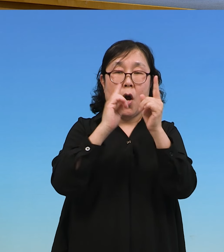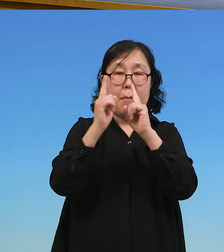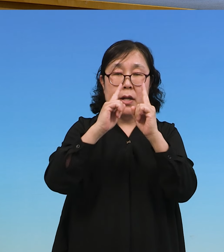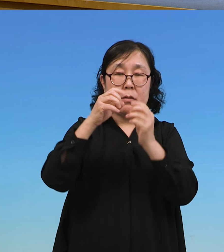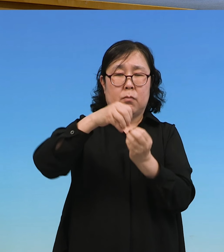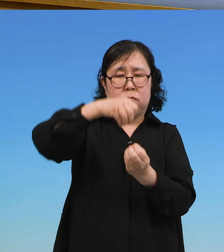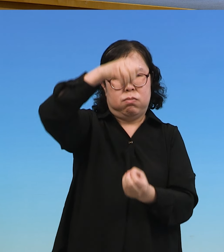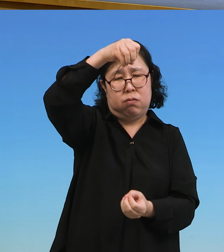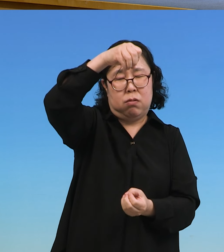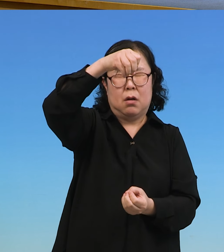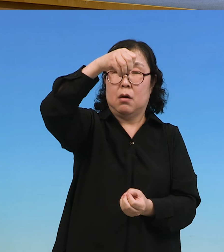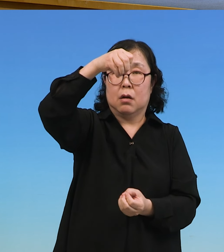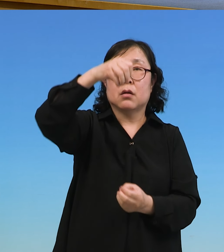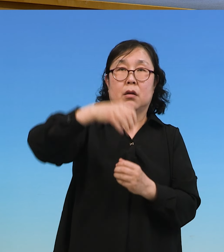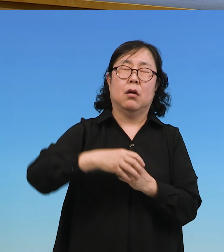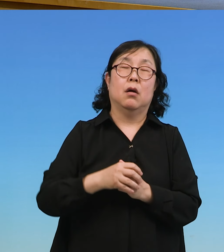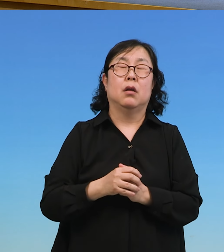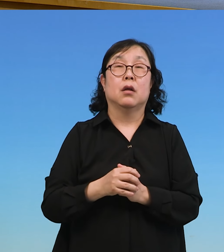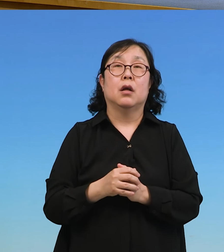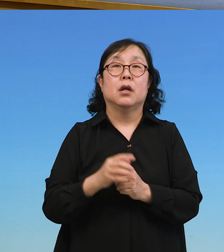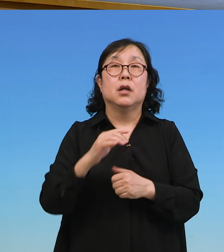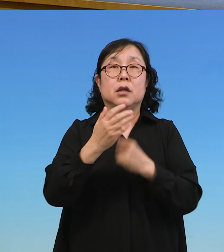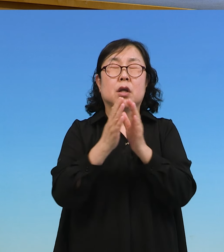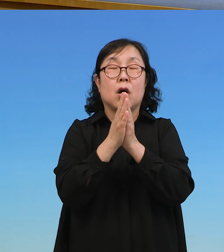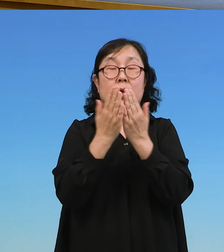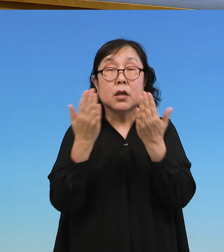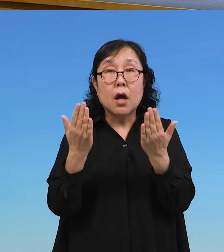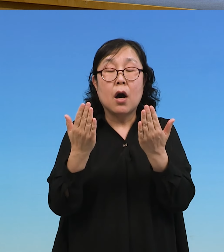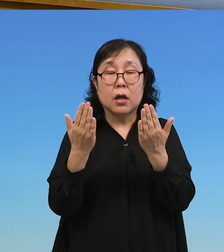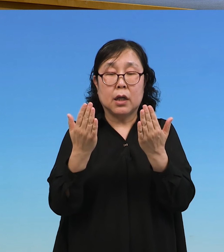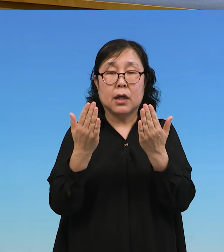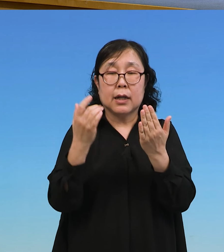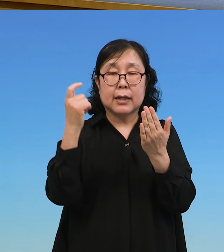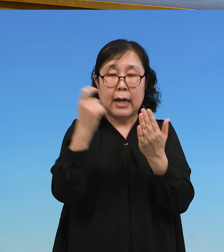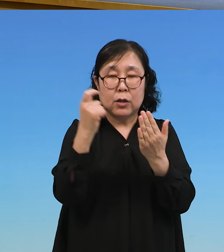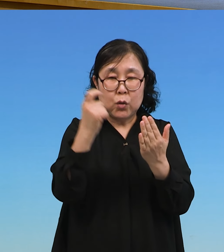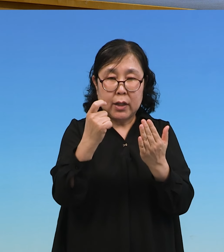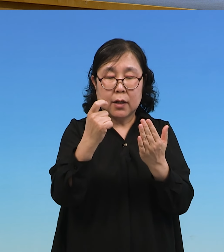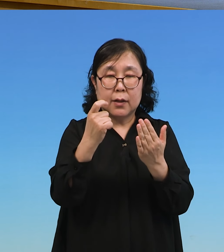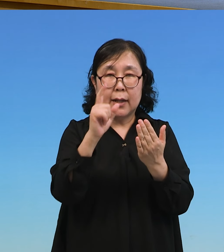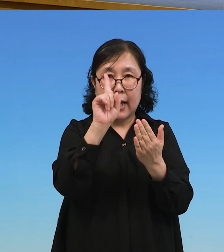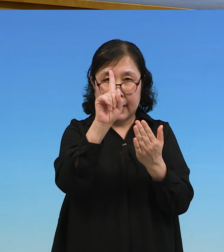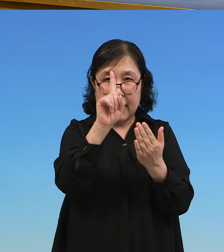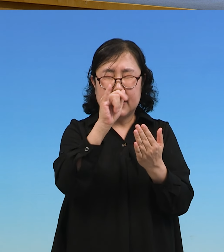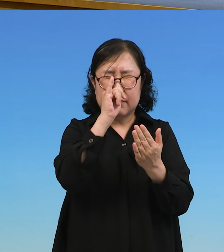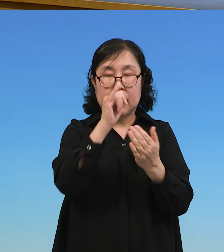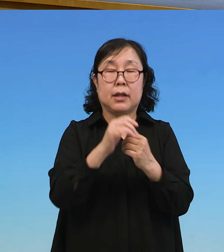않습니까? 그런데 본문이 강조하고자 하는 거 딱 한 포인트더라고요.